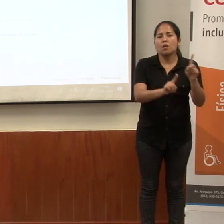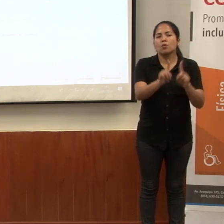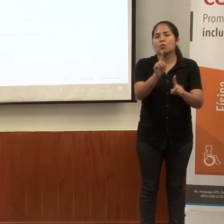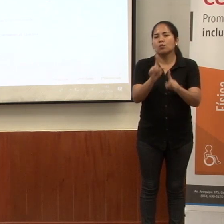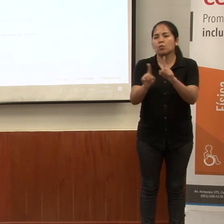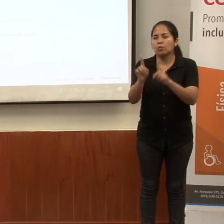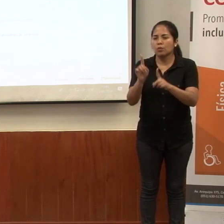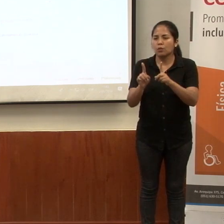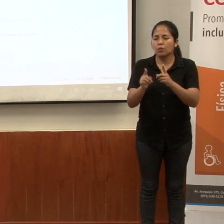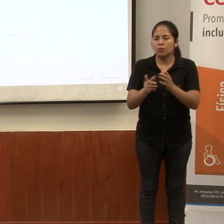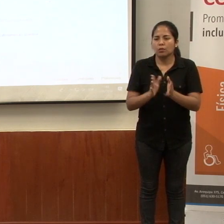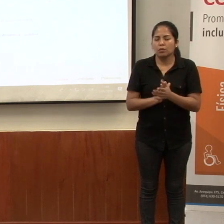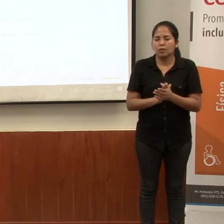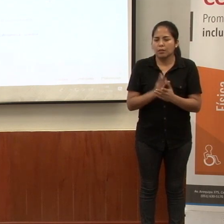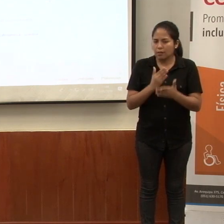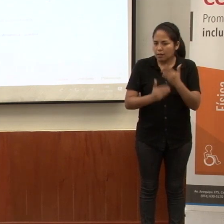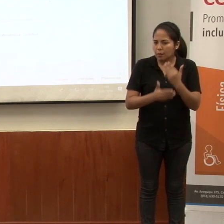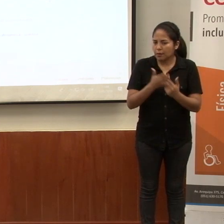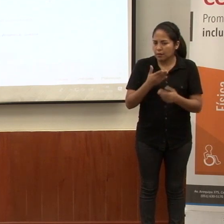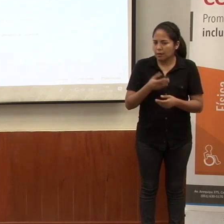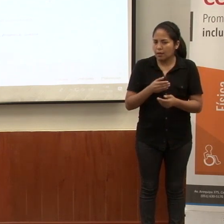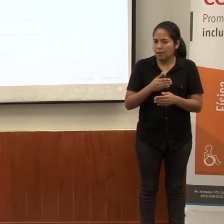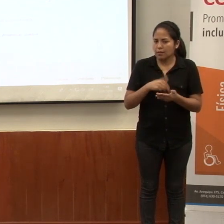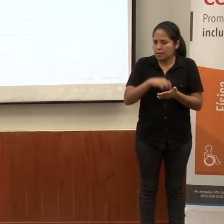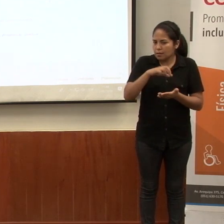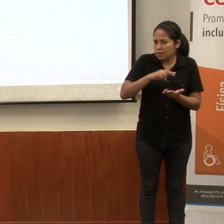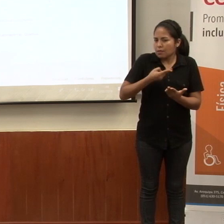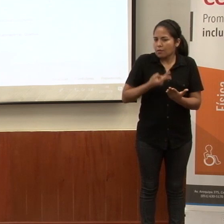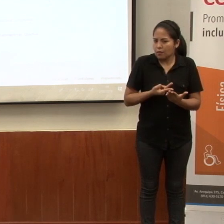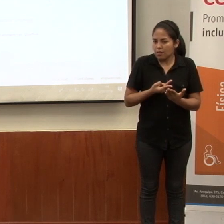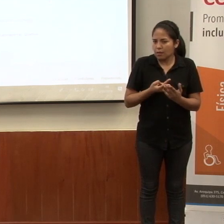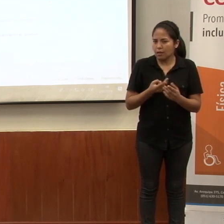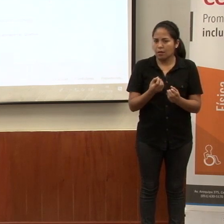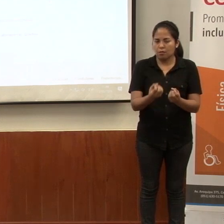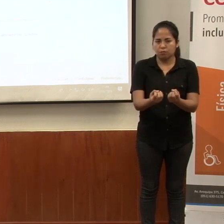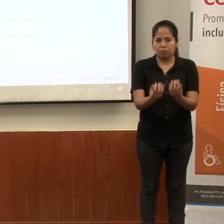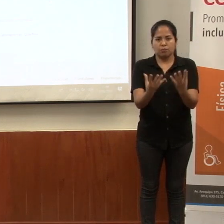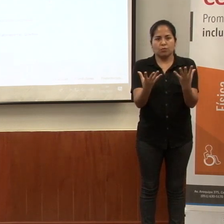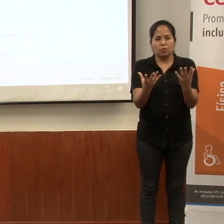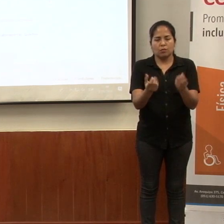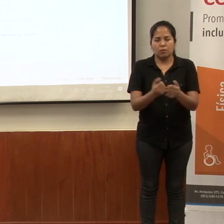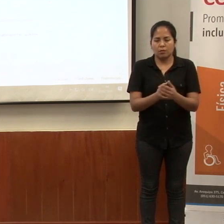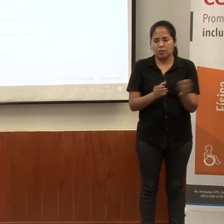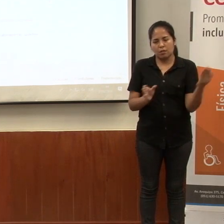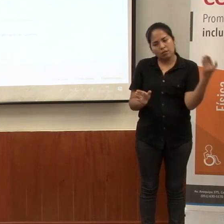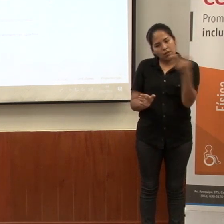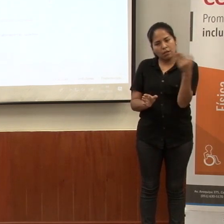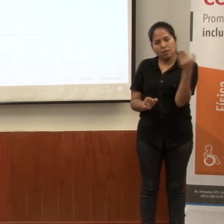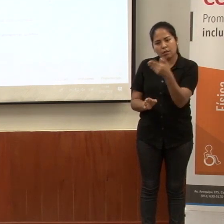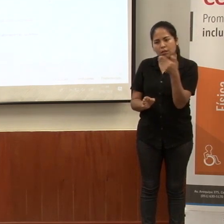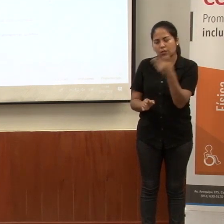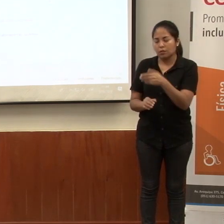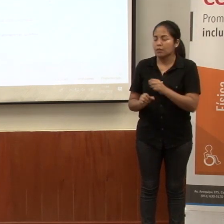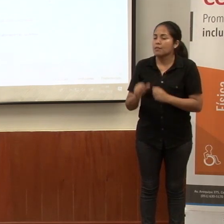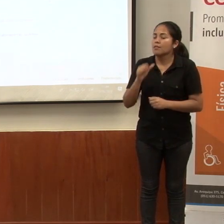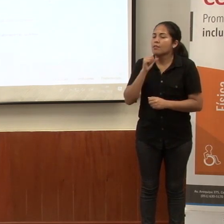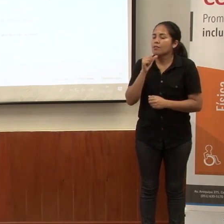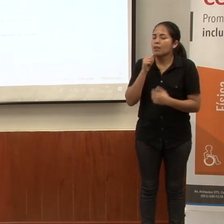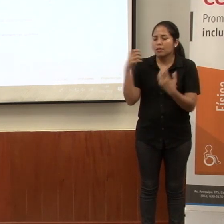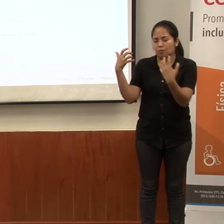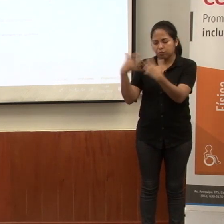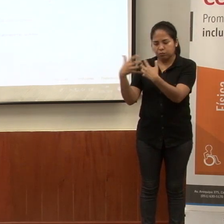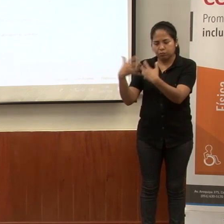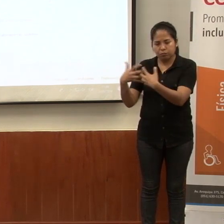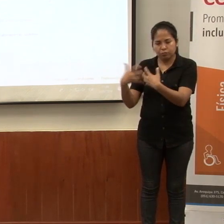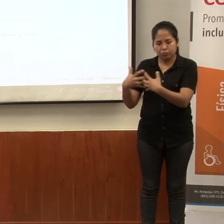severos, etcétera, etcétera, etcétera, etcétera. Entonces, definitivamente, nosotros tenemos que a este sistema tener el control de calidad,